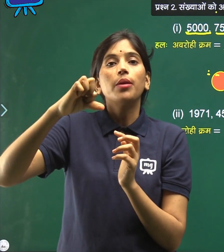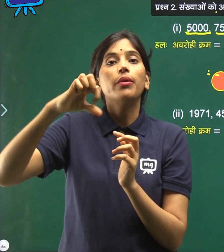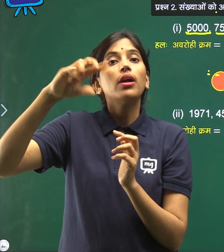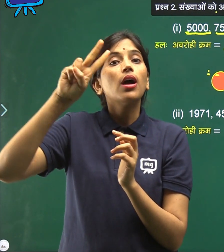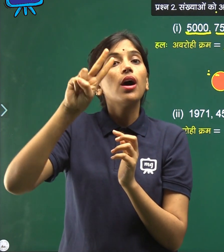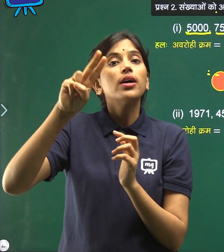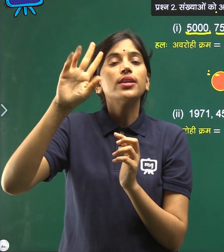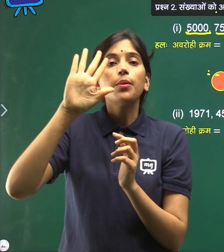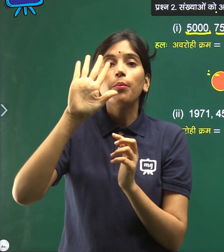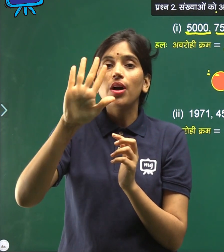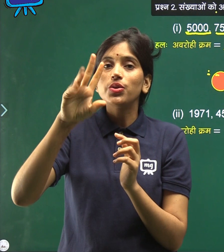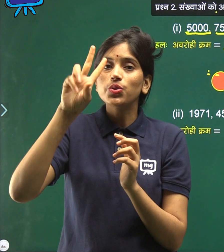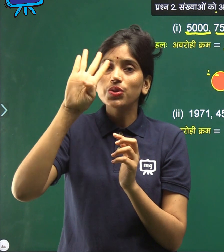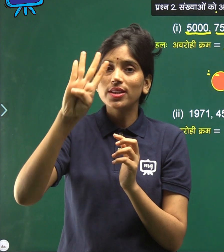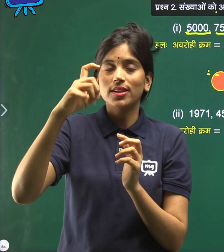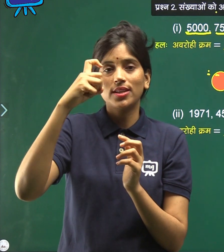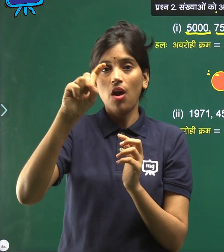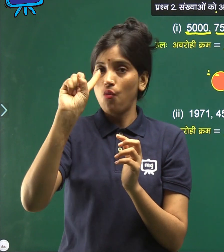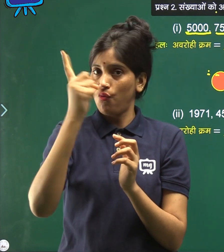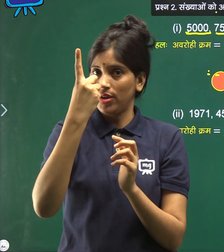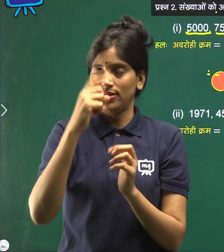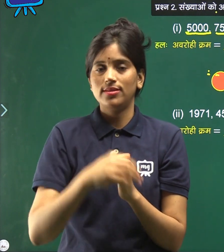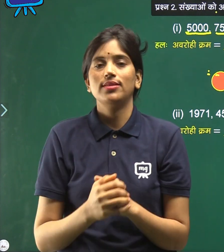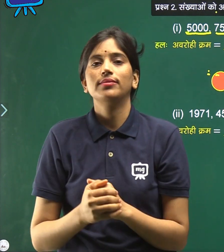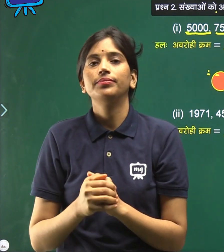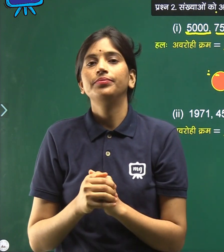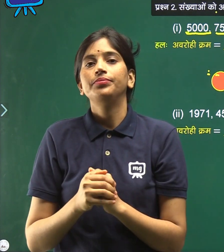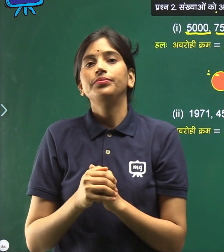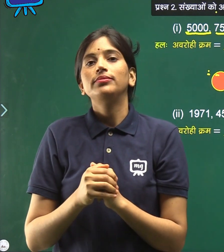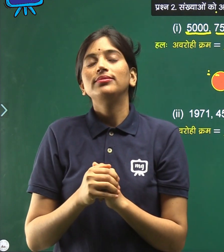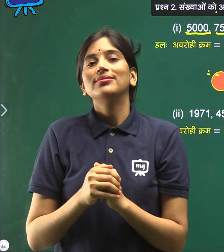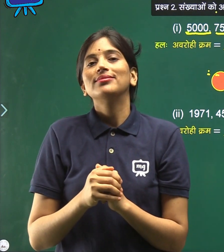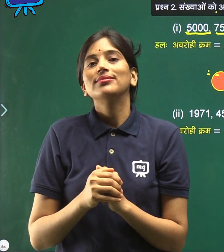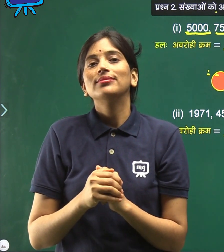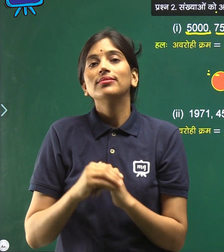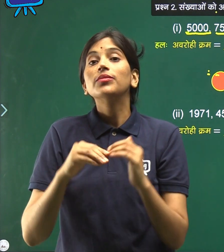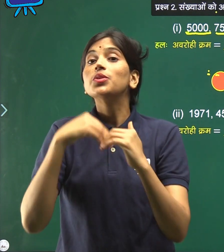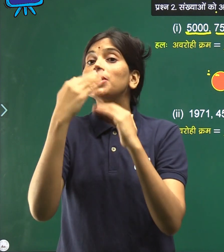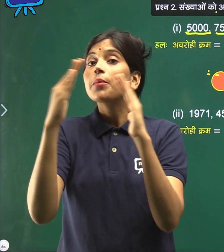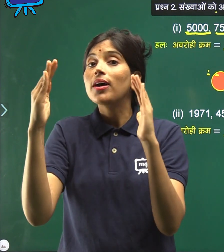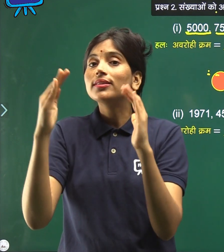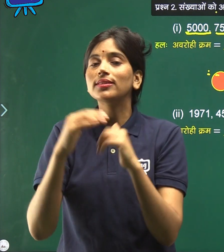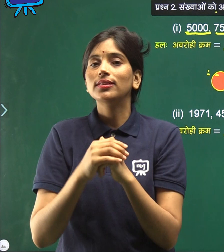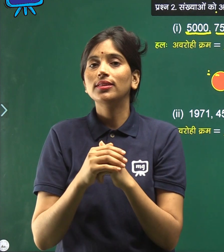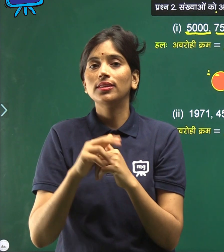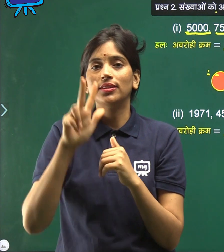52547, उसको लिखेंगे सबसे पहले। उसके बाद